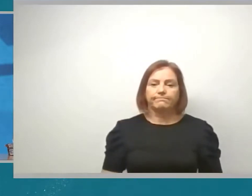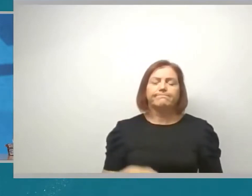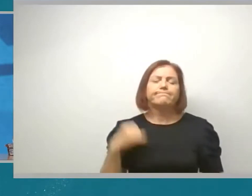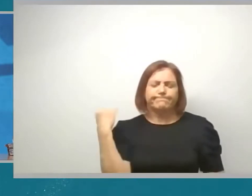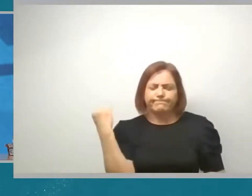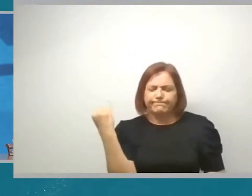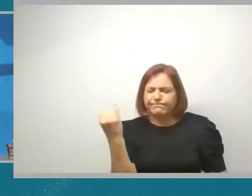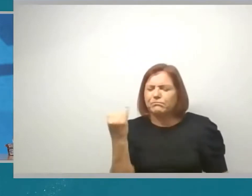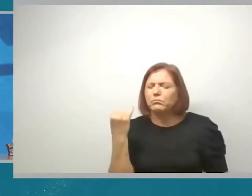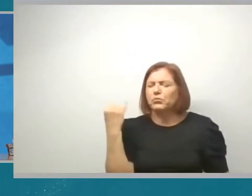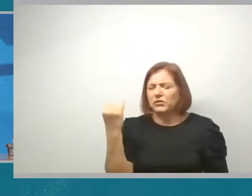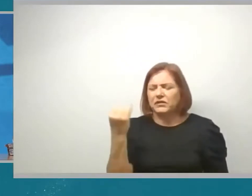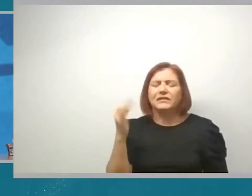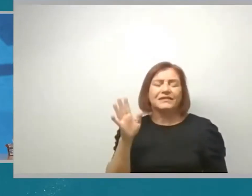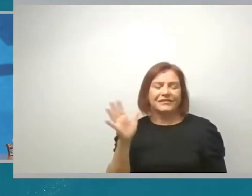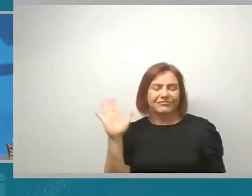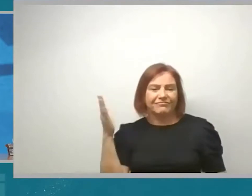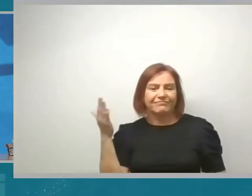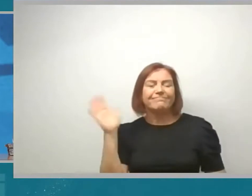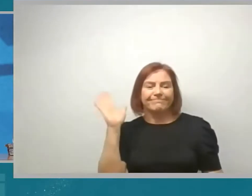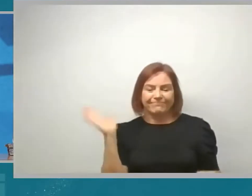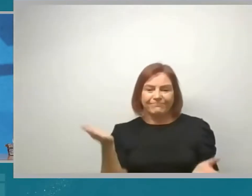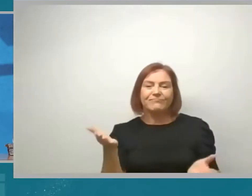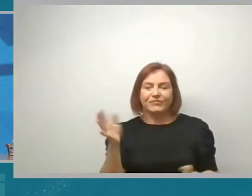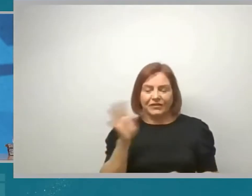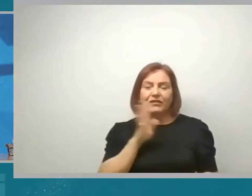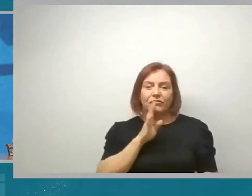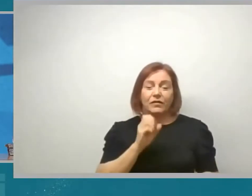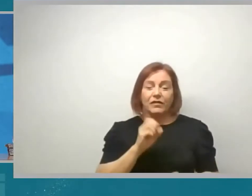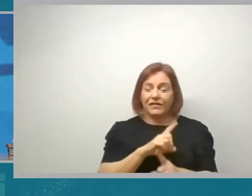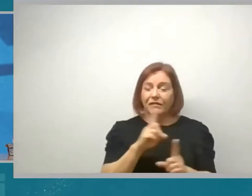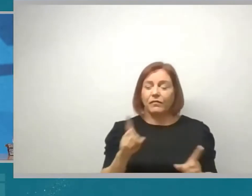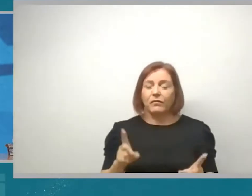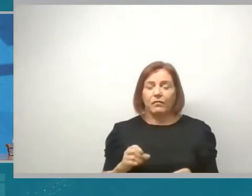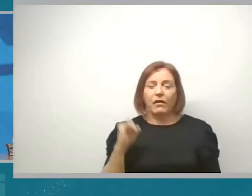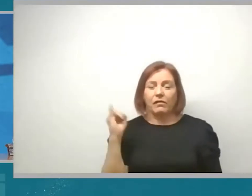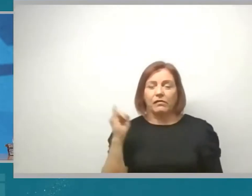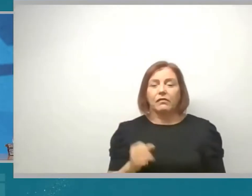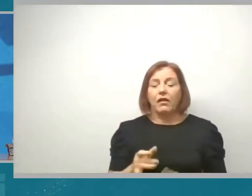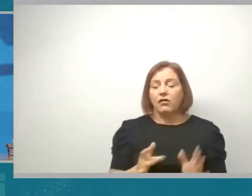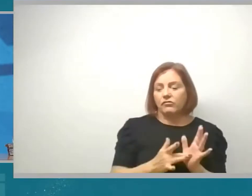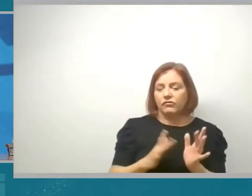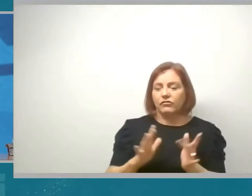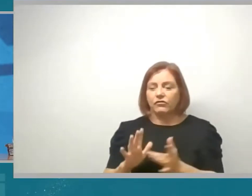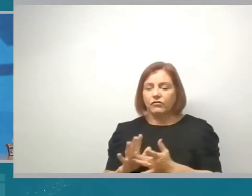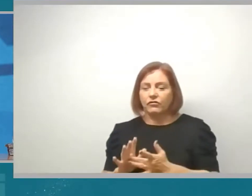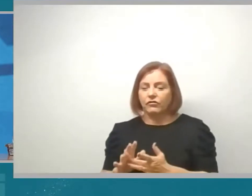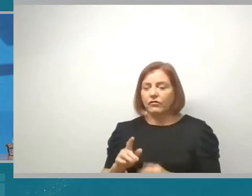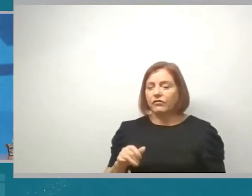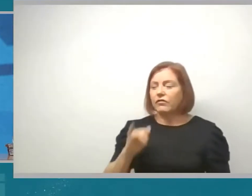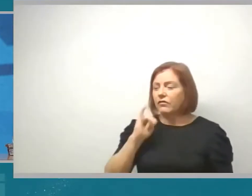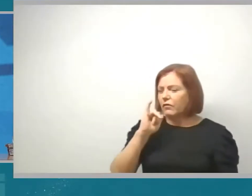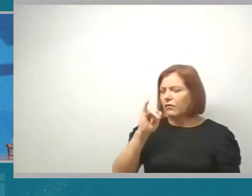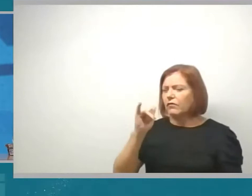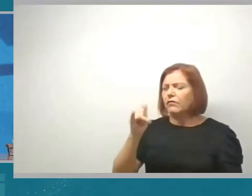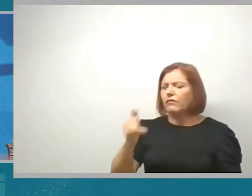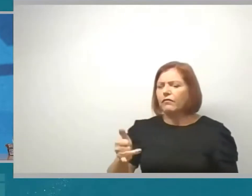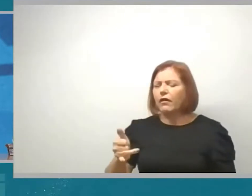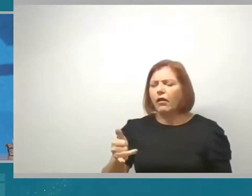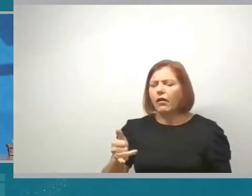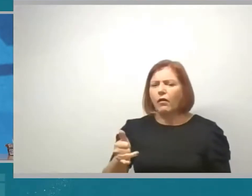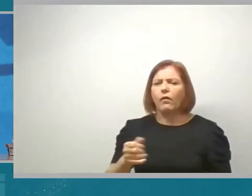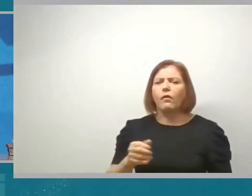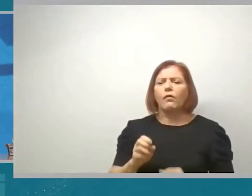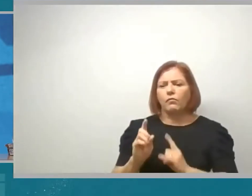tremenda. Então disse Jesus a seus discípulos: se alguém quer vir após mim, a